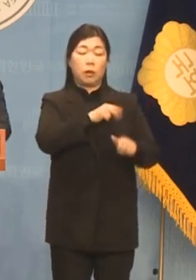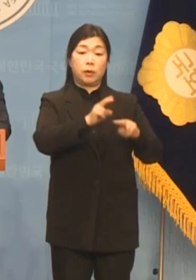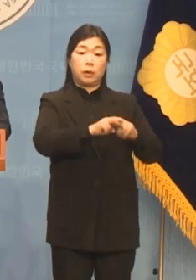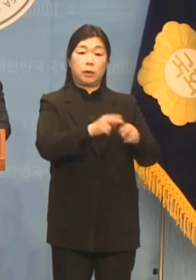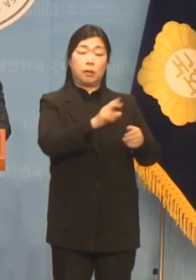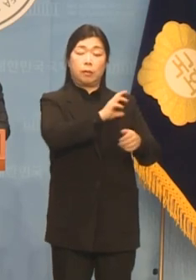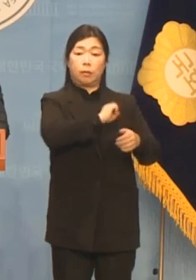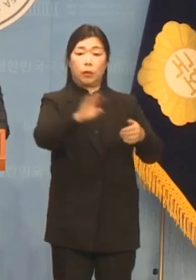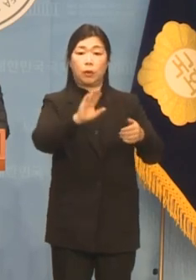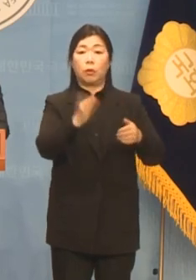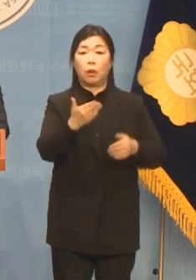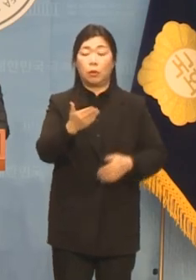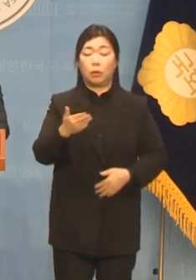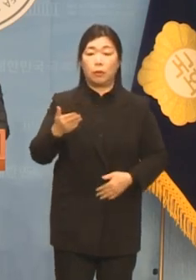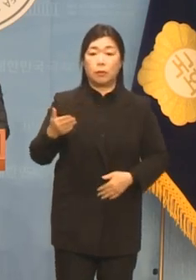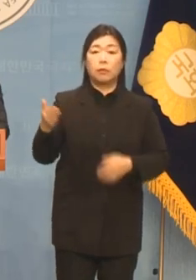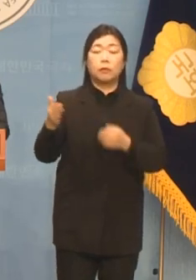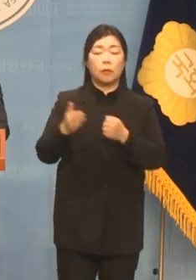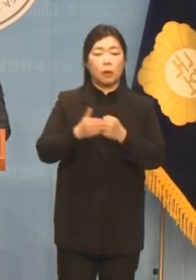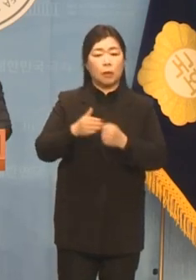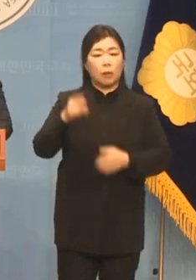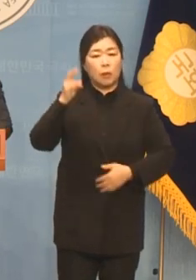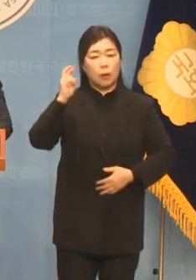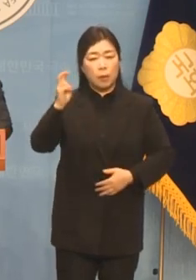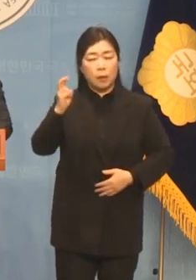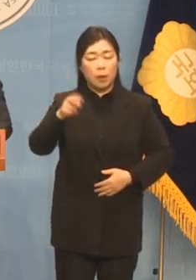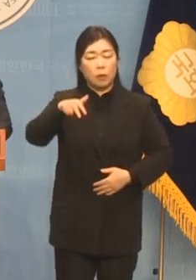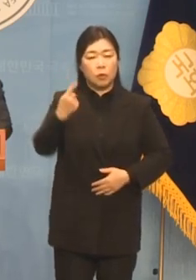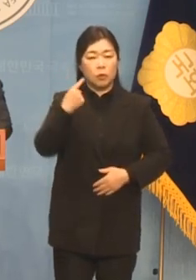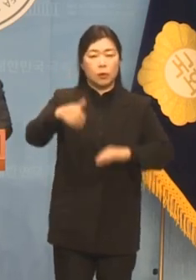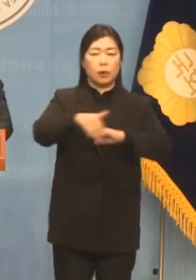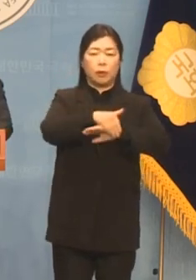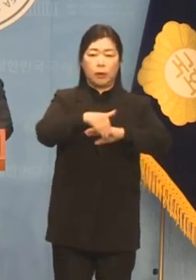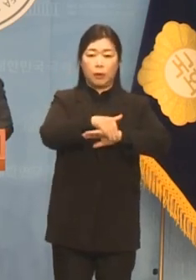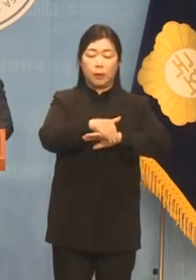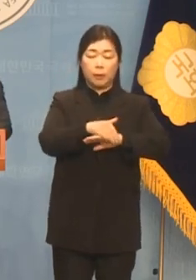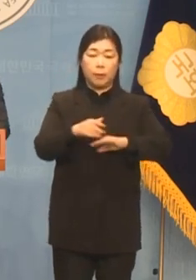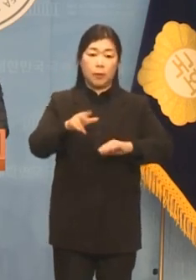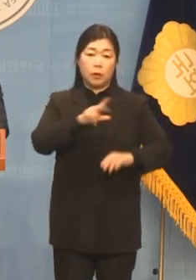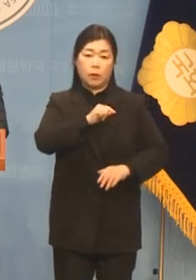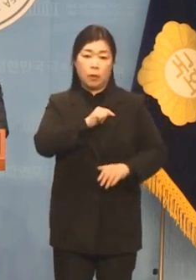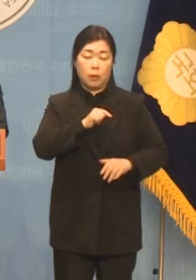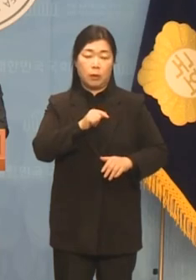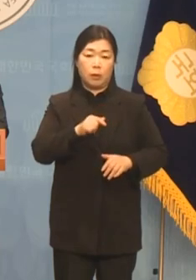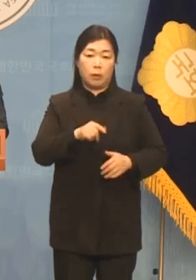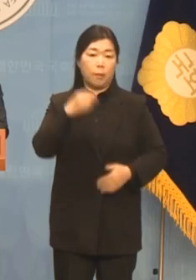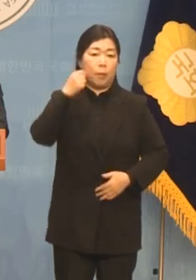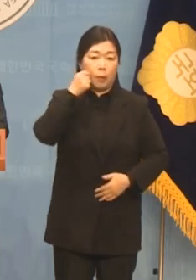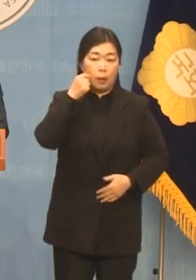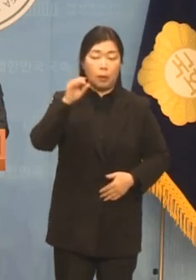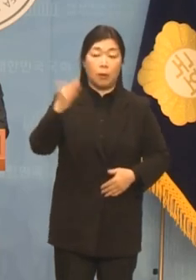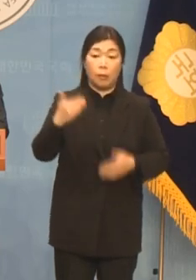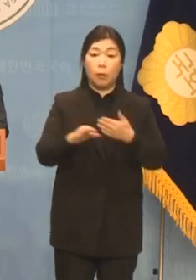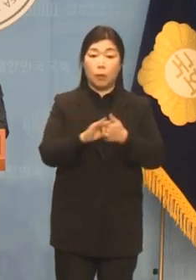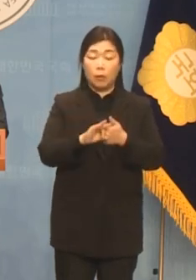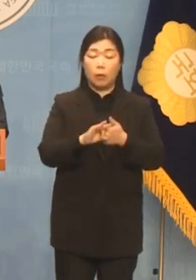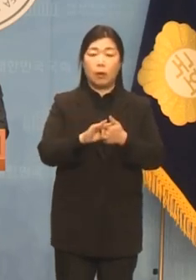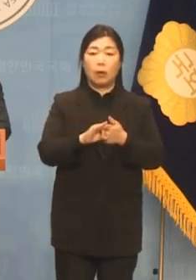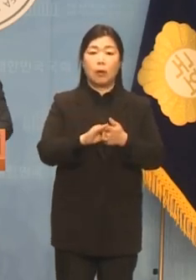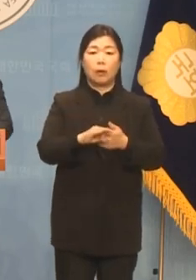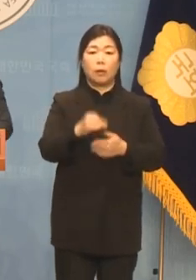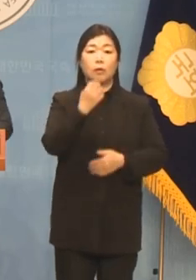이후 취업을 위한 포석이라는 의심을 거둘 수 없습니다 조국 대표는 몇 차례 대국민 사과를